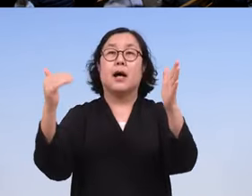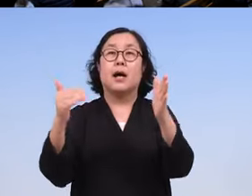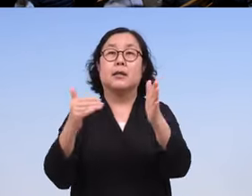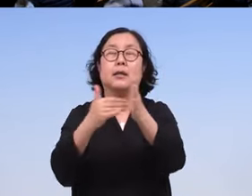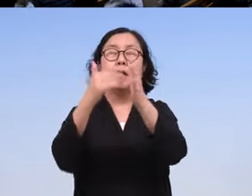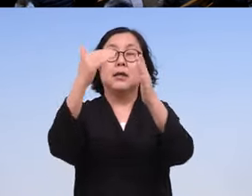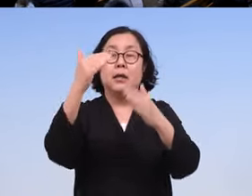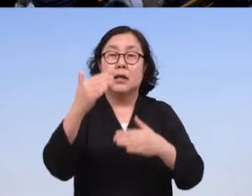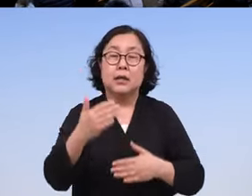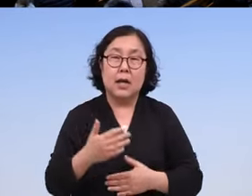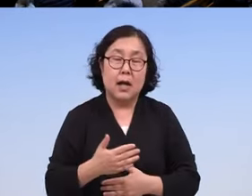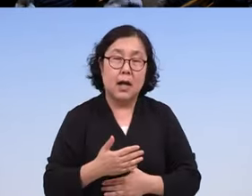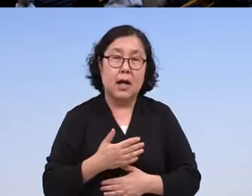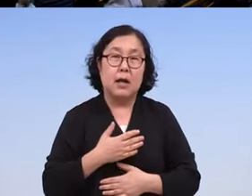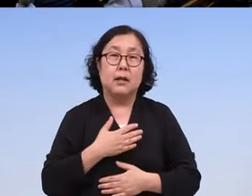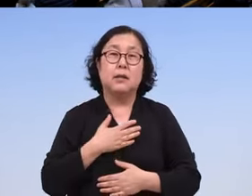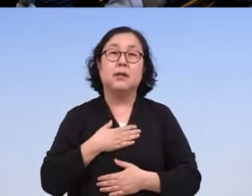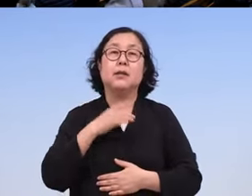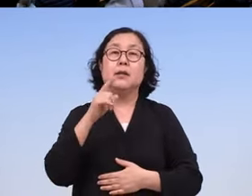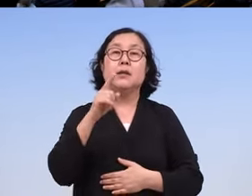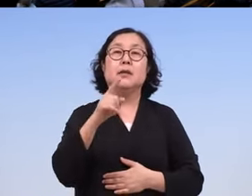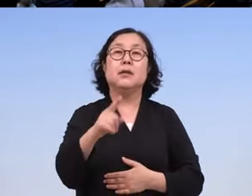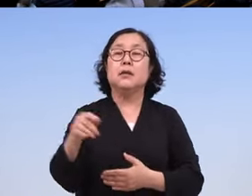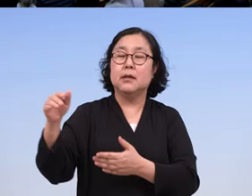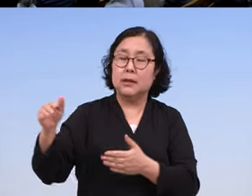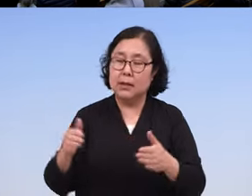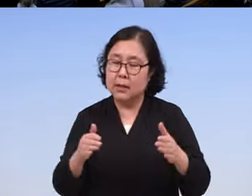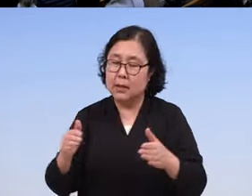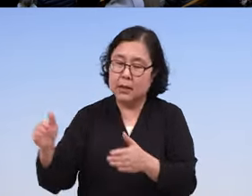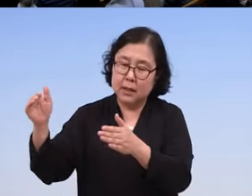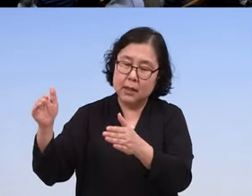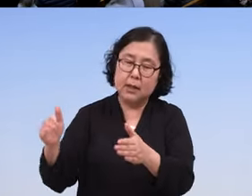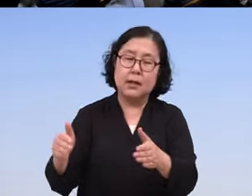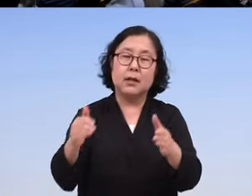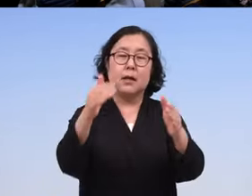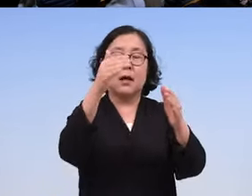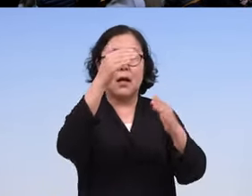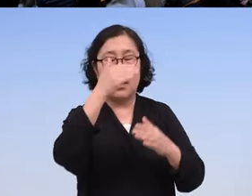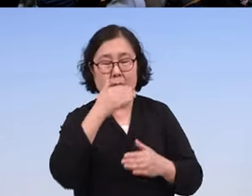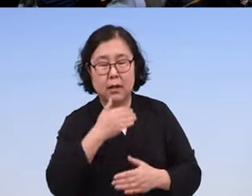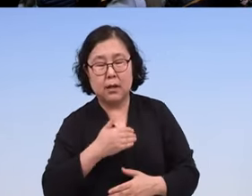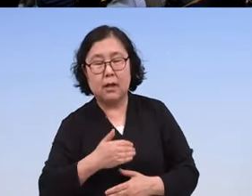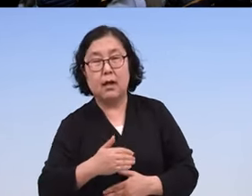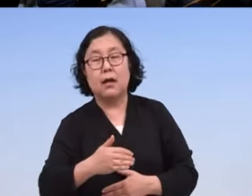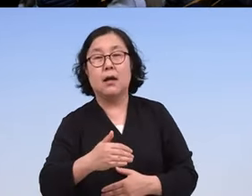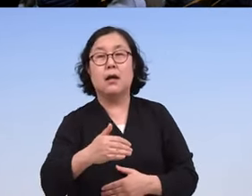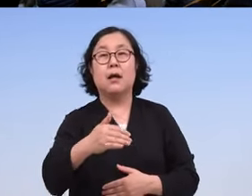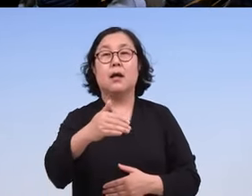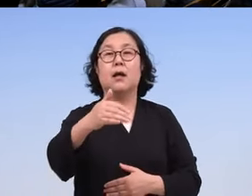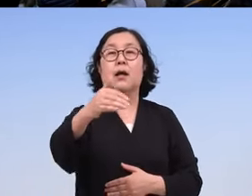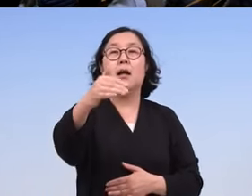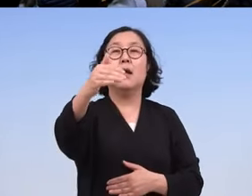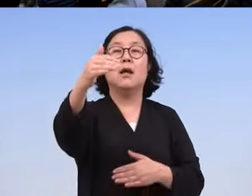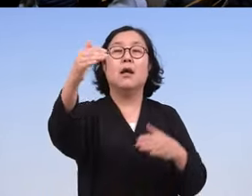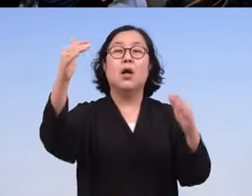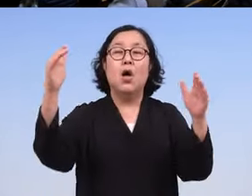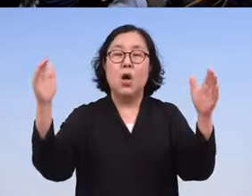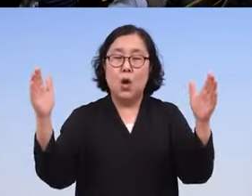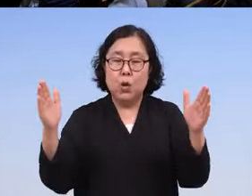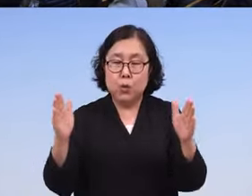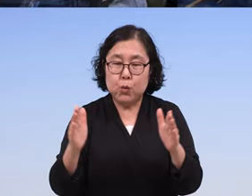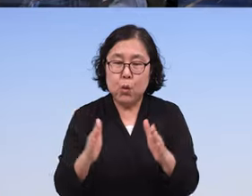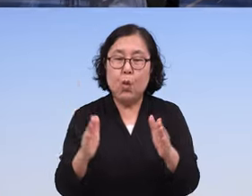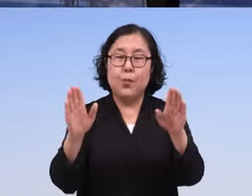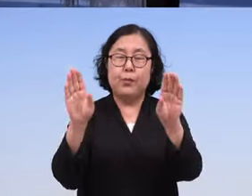오실 때 나는 이 길을 가리라. 나는 이 길을 가리라.